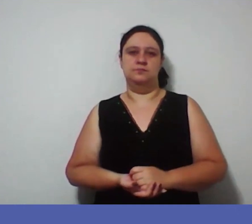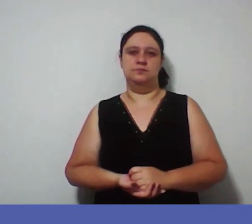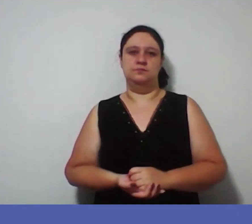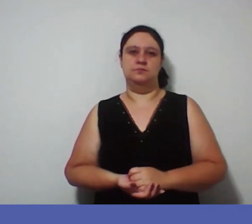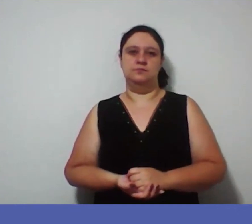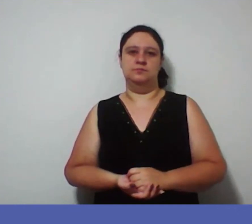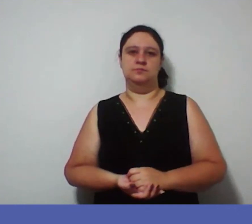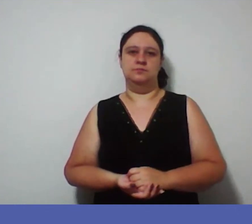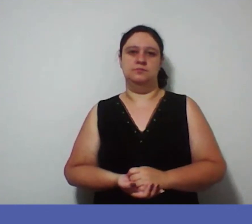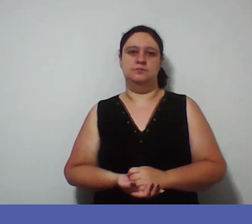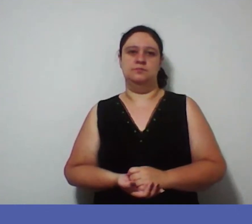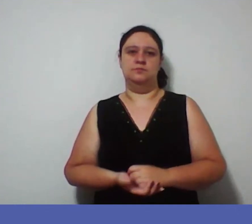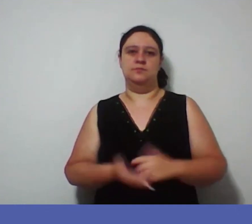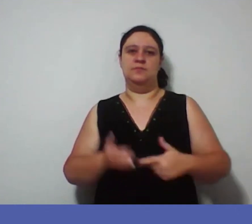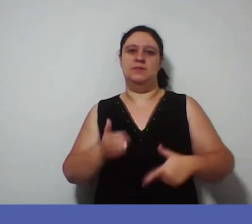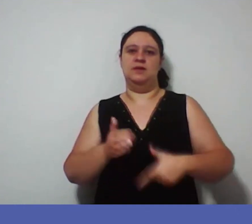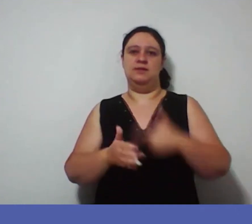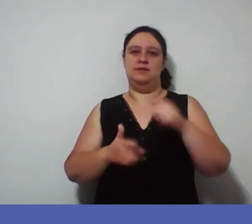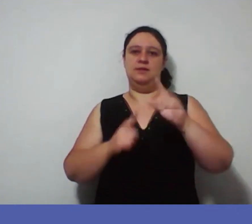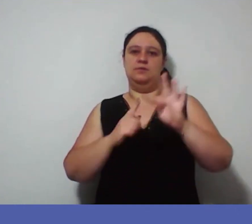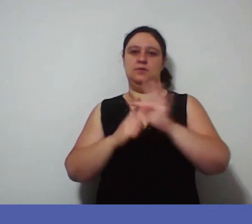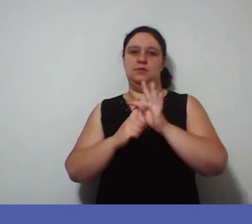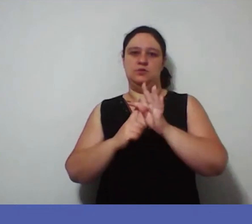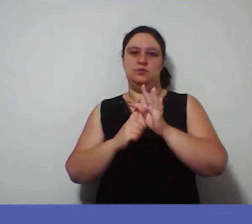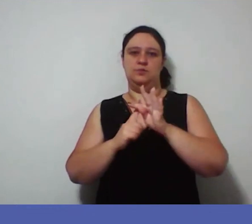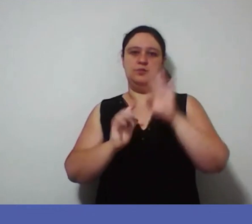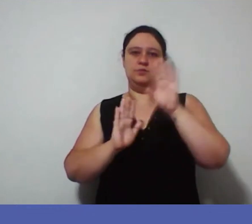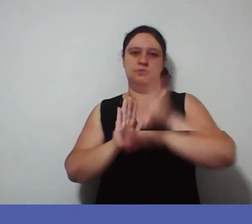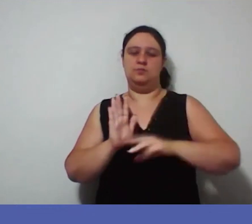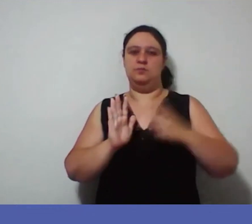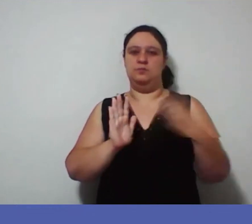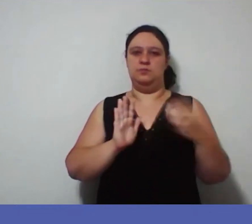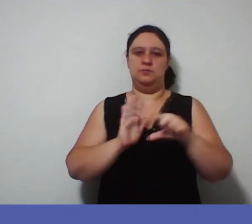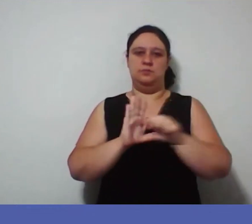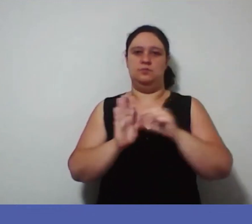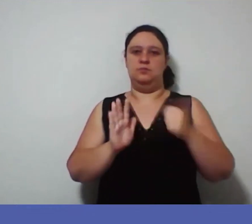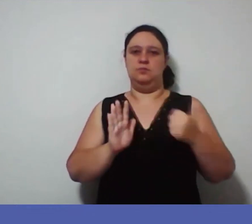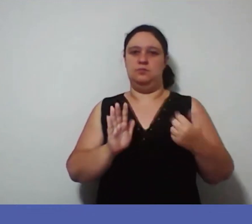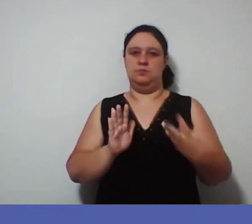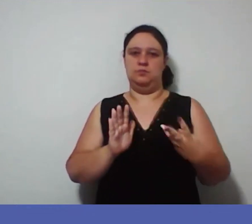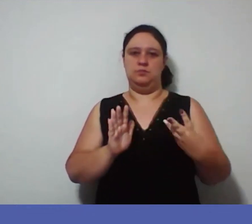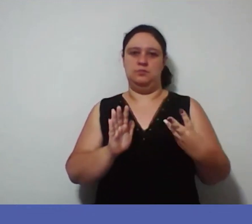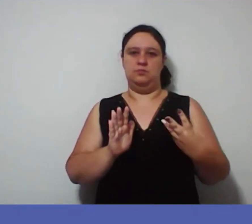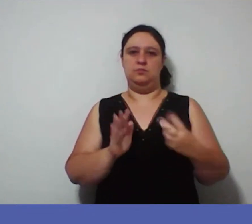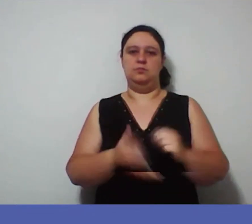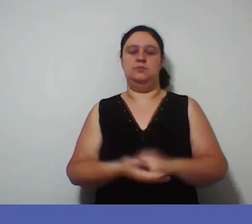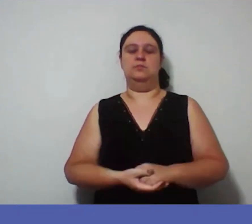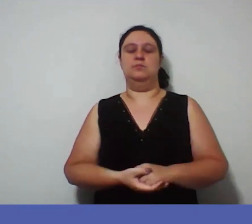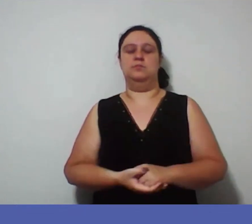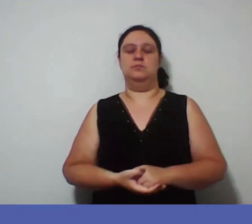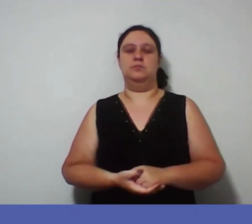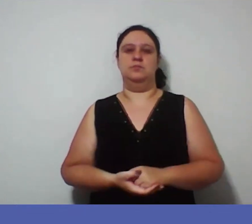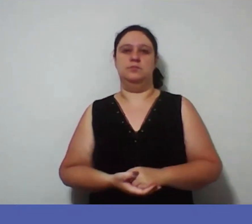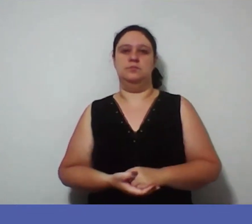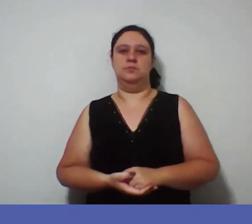2 Timóteo 3,13. Se você não está entendendo o que estou falando, então vou ler 2 Timóteo